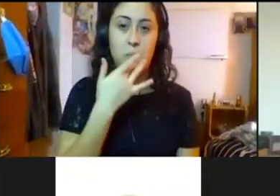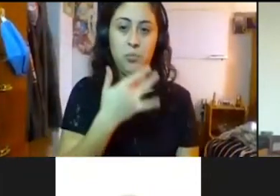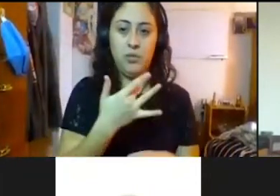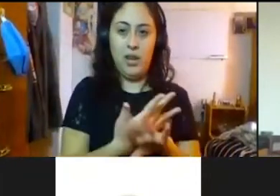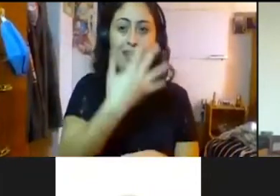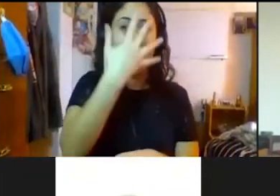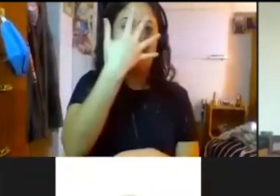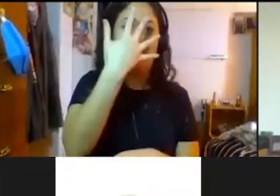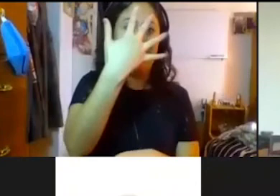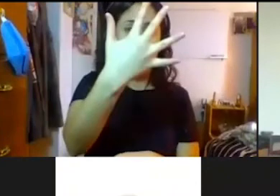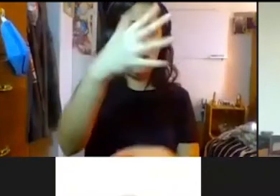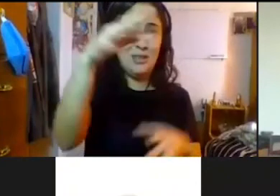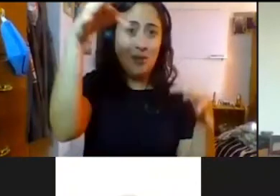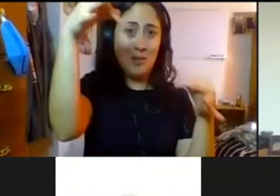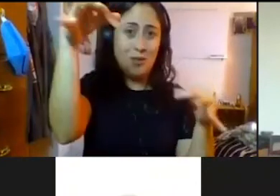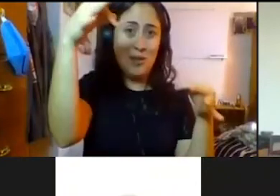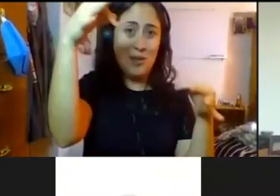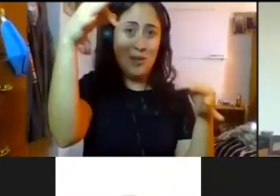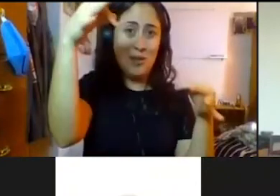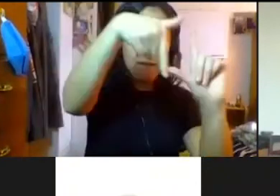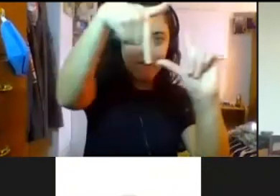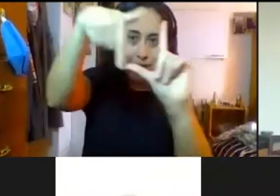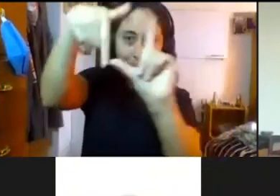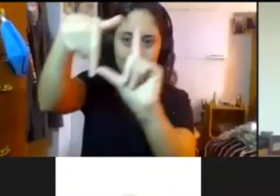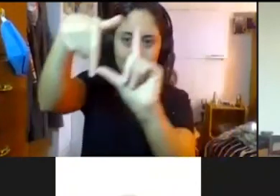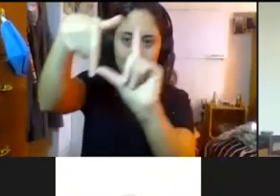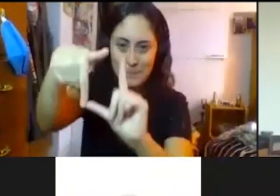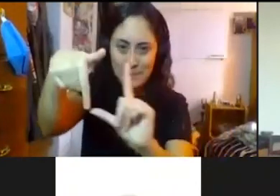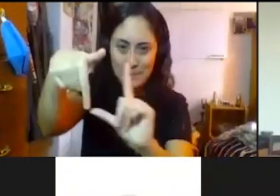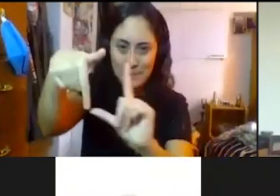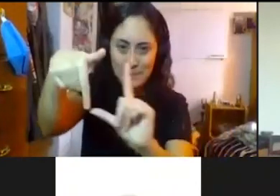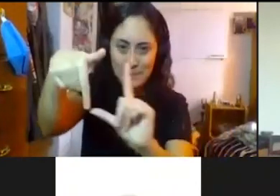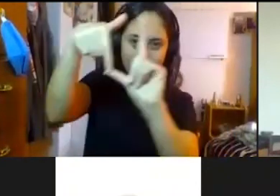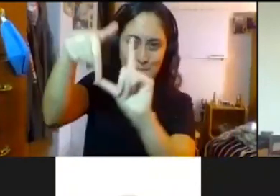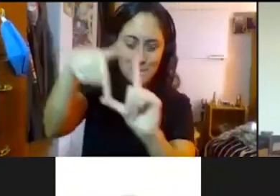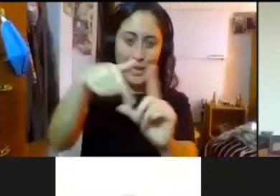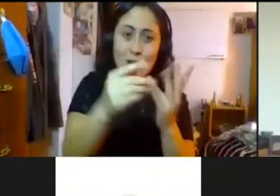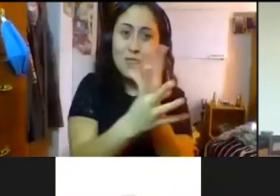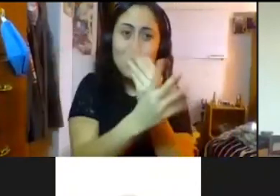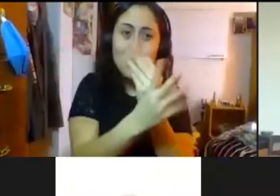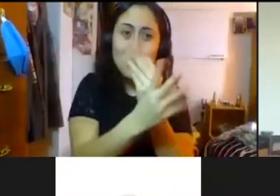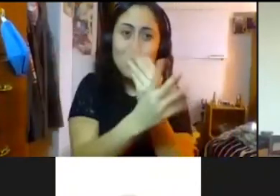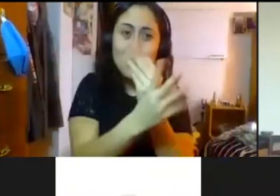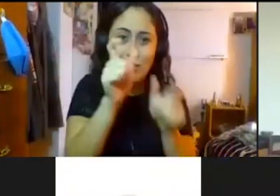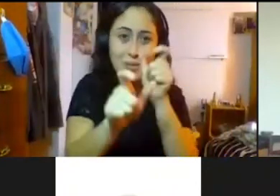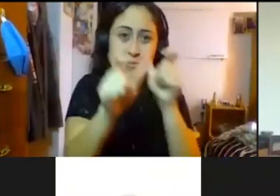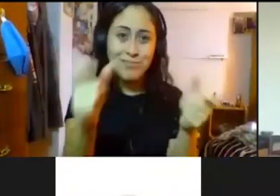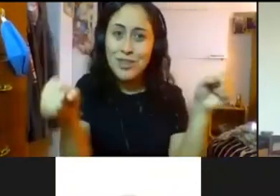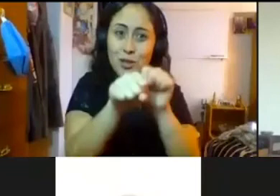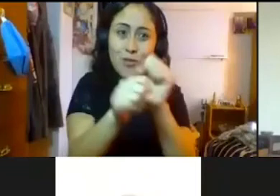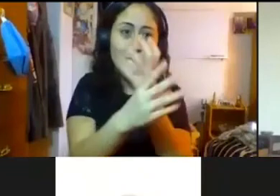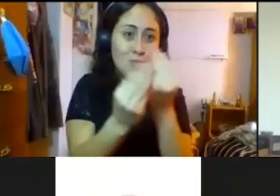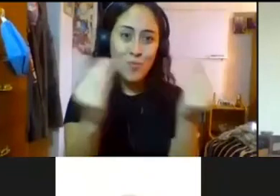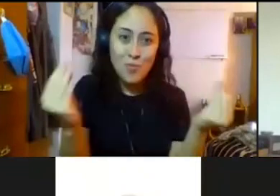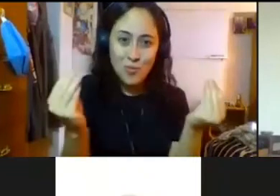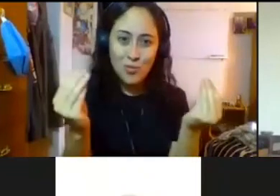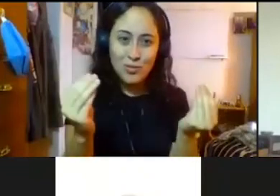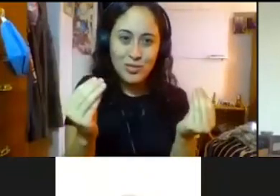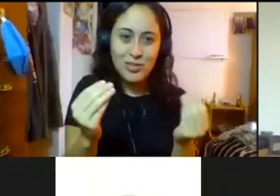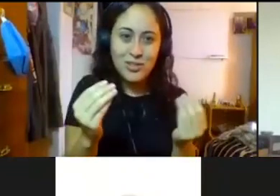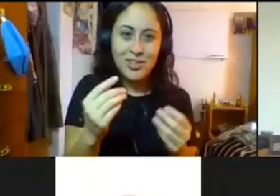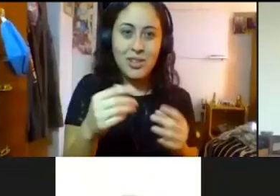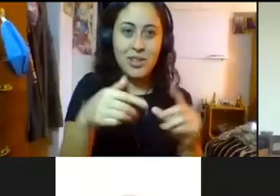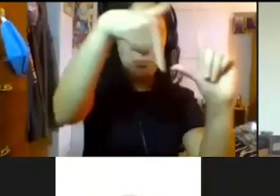que si nos podemos dividir las páginas, ¿qué les parece? Yo estoy en la página número 1 actualmente, no sé, estoy